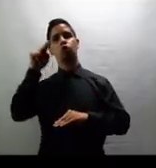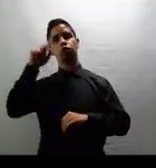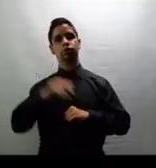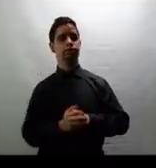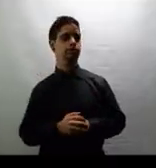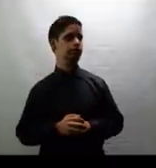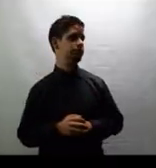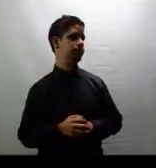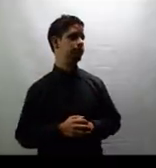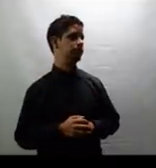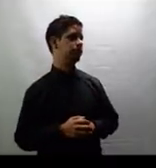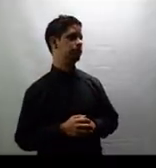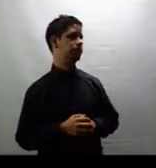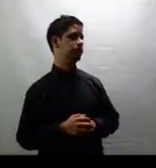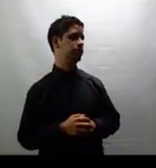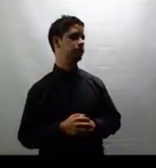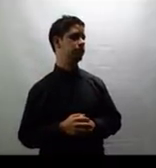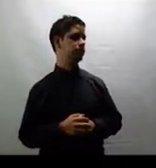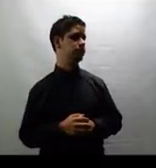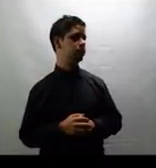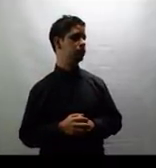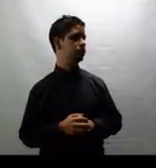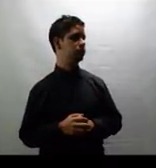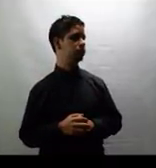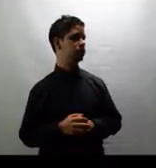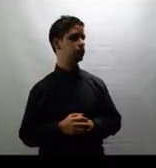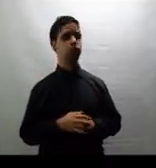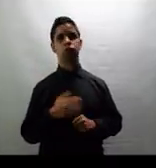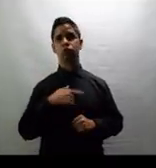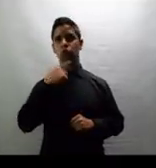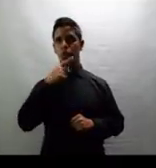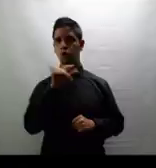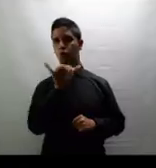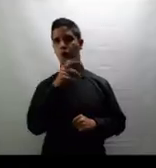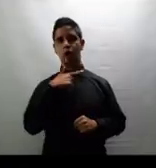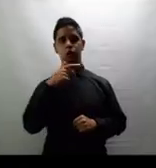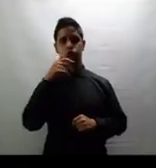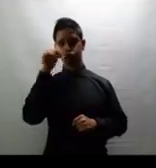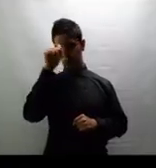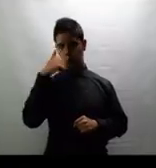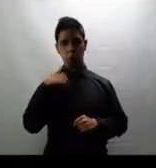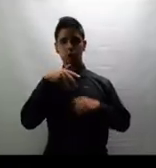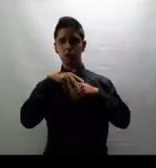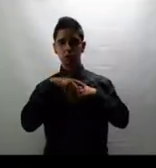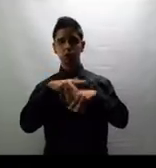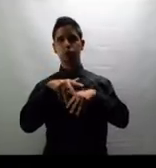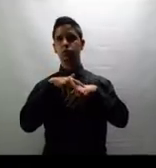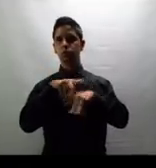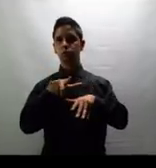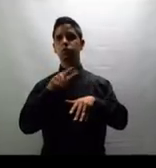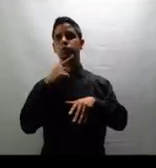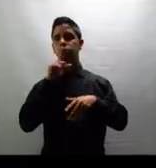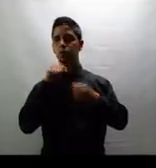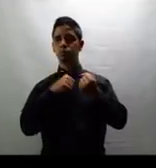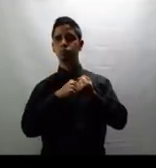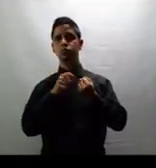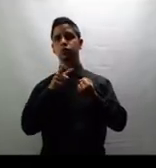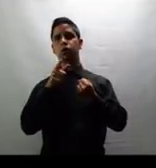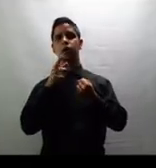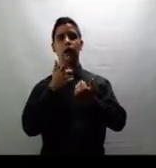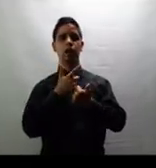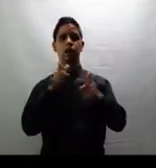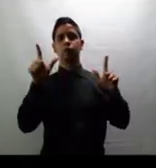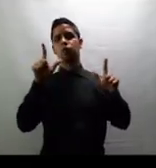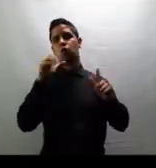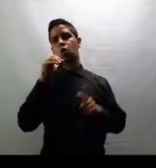pero no lo digo y voy también el domingo a la marcha en pro de la liberación de óscar lópez